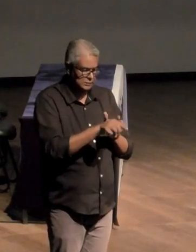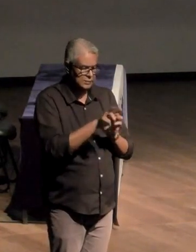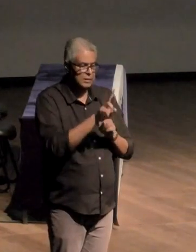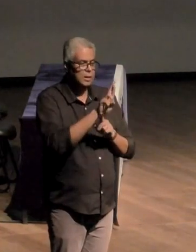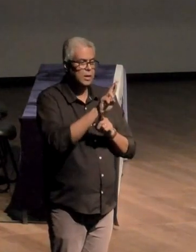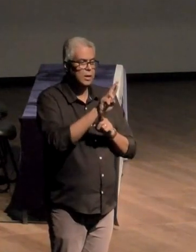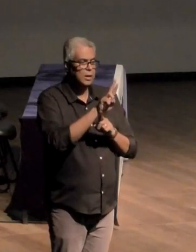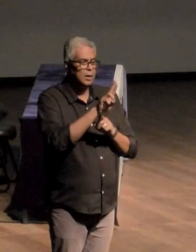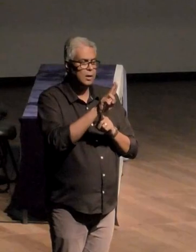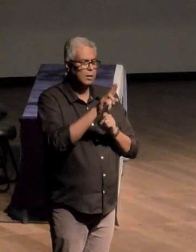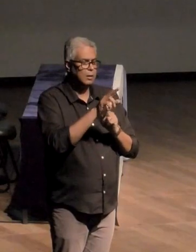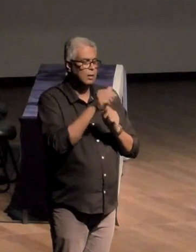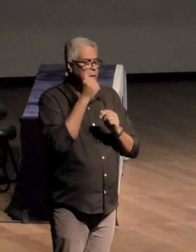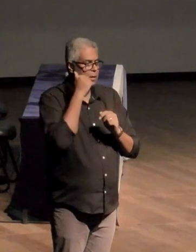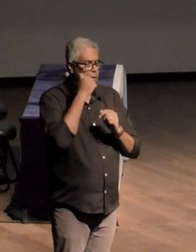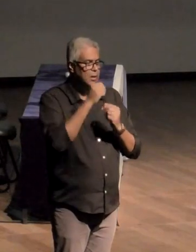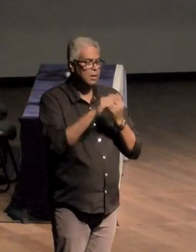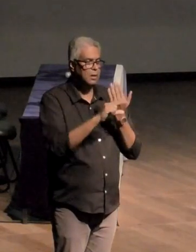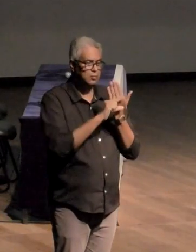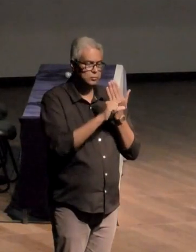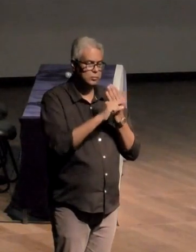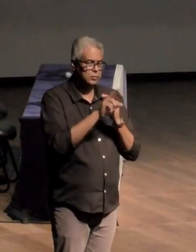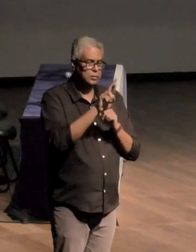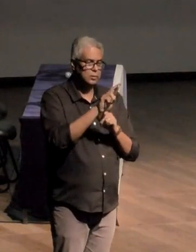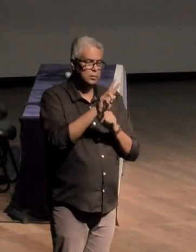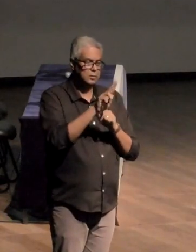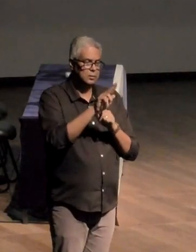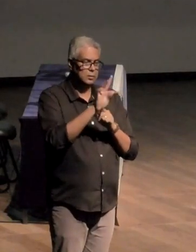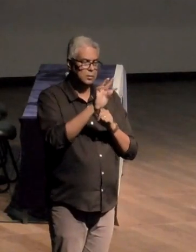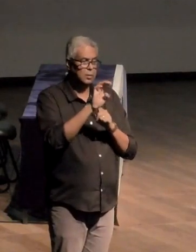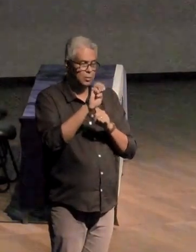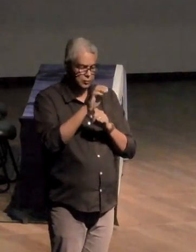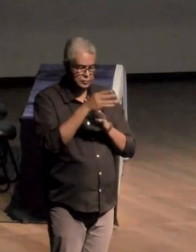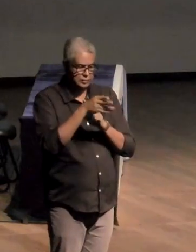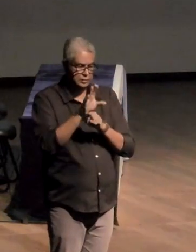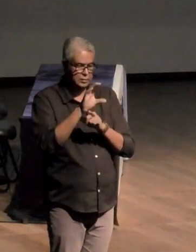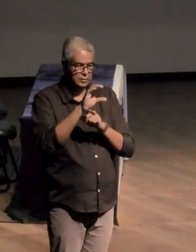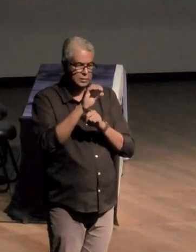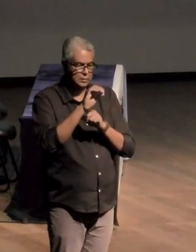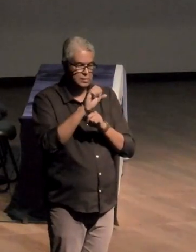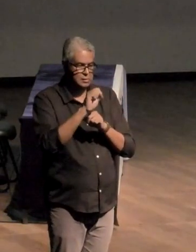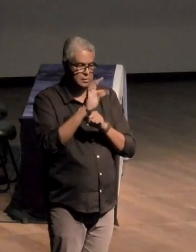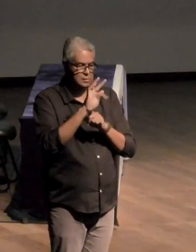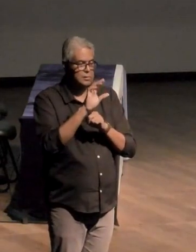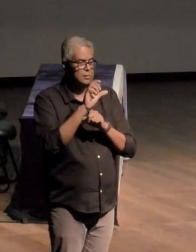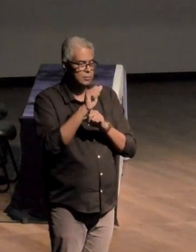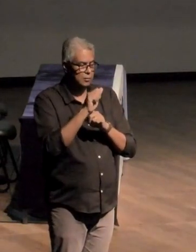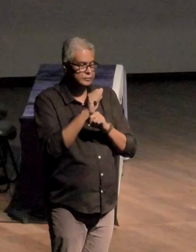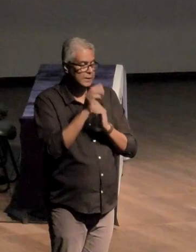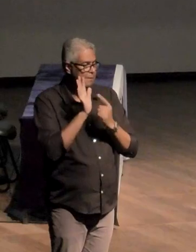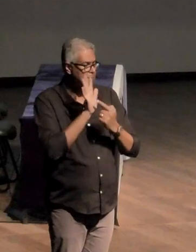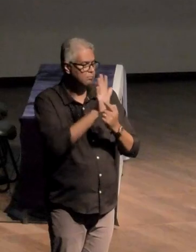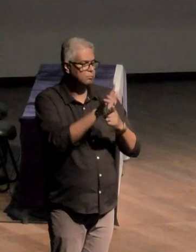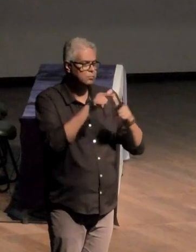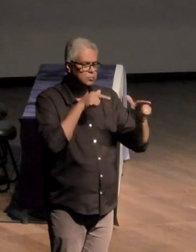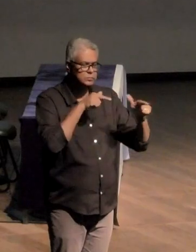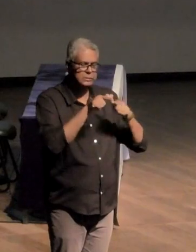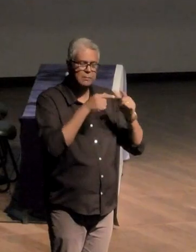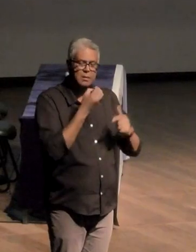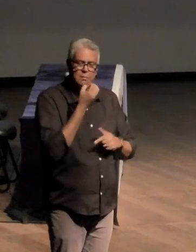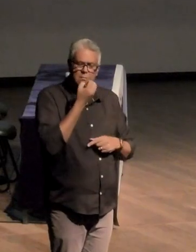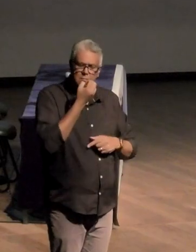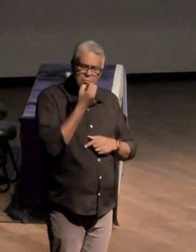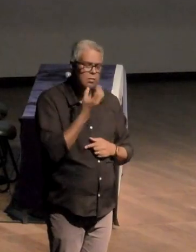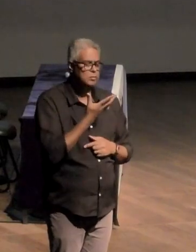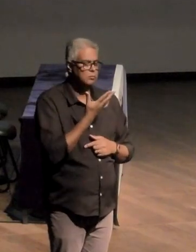a Ruth Costa é a coordenadora do culinária então e aí Ela mostrou um trabalho vale a pena gente se lembra o nome eu não lembro o nome